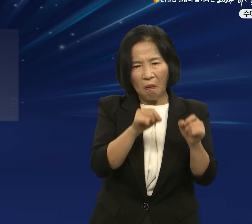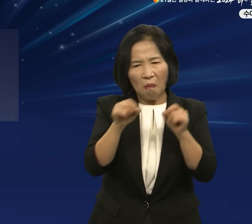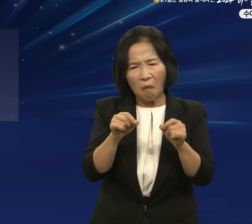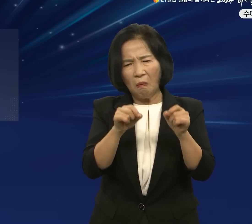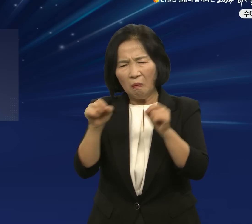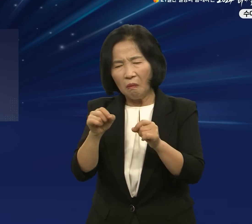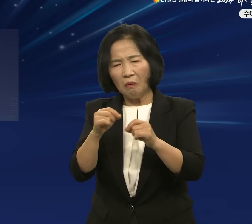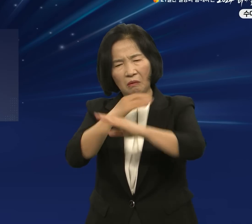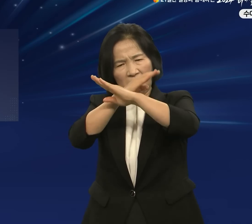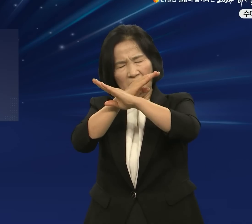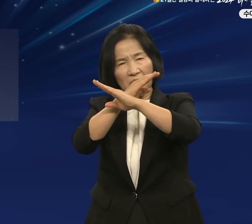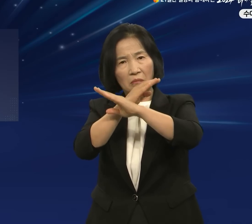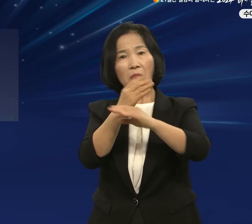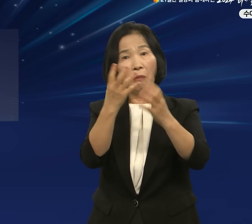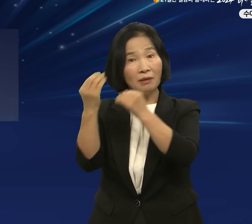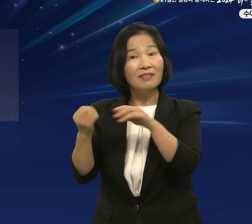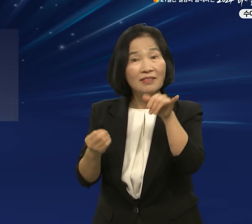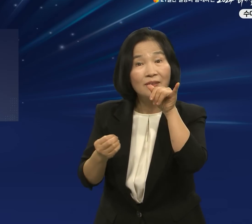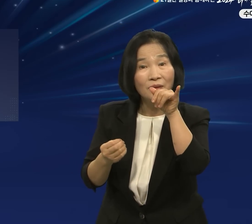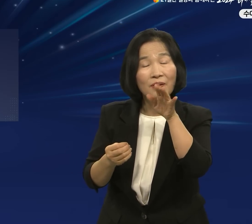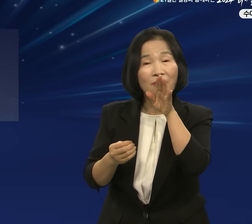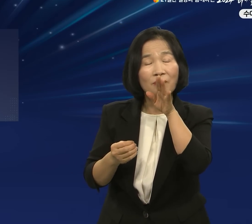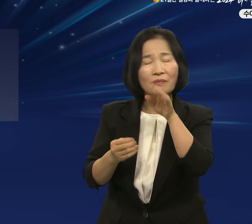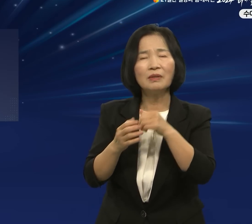없었습니다. 뭐라도 하고